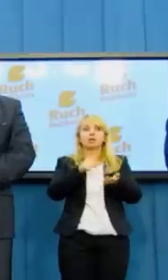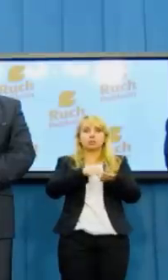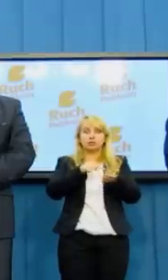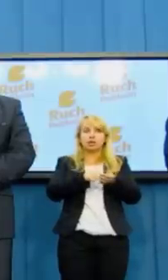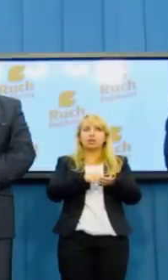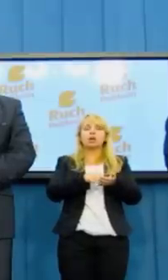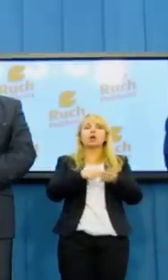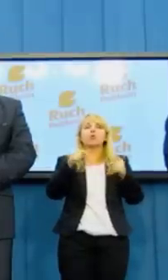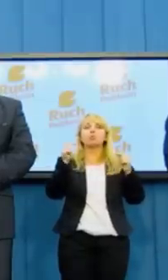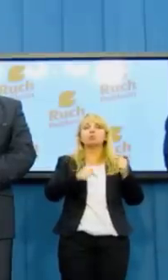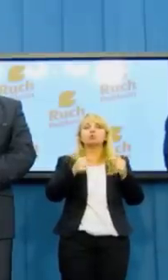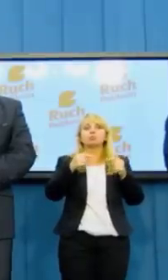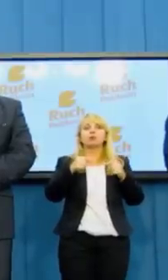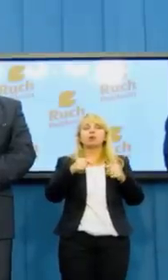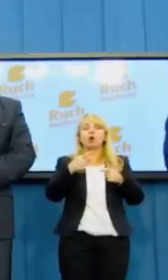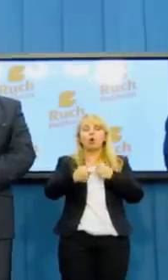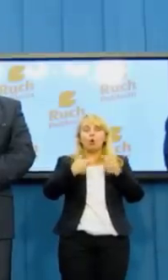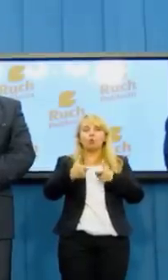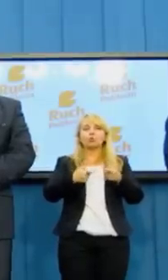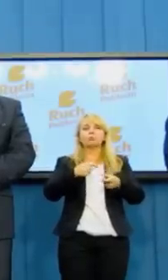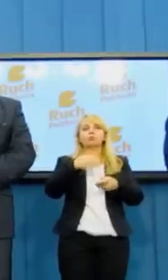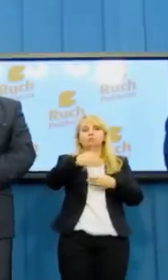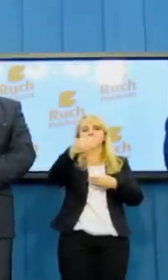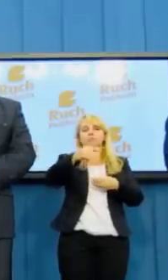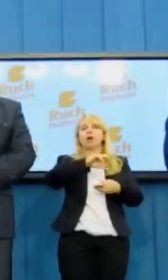tak powinniśmy postępować wszyscy.